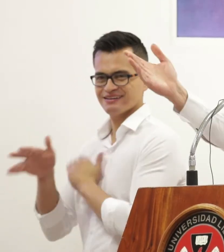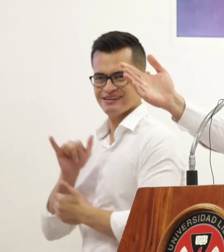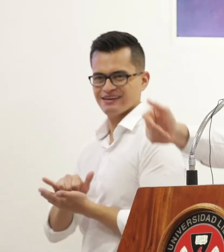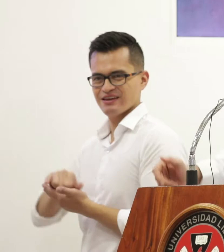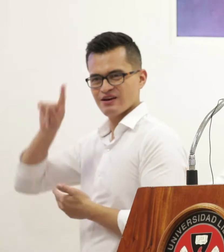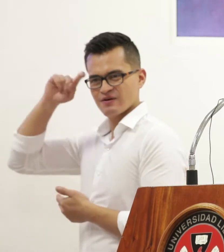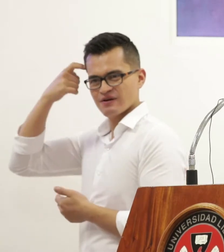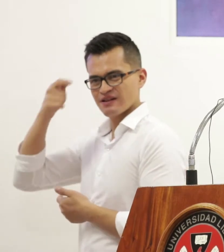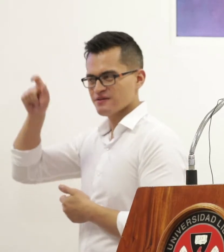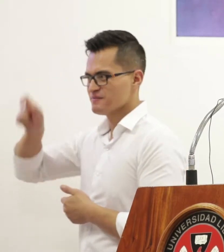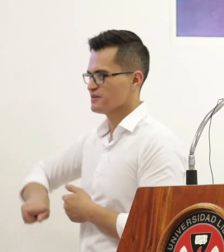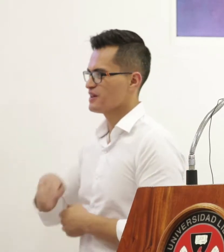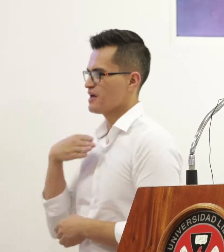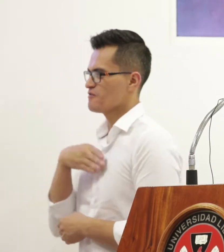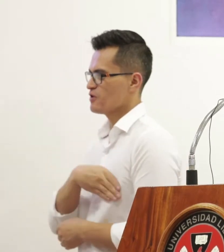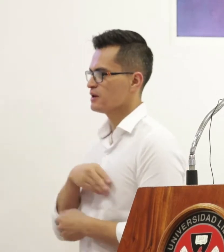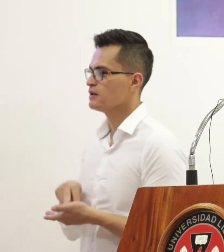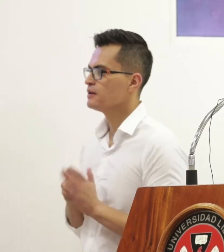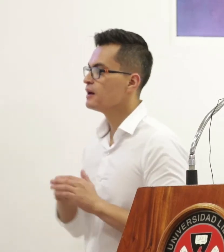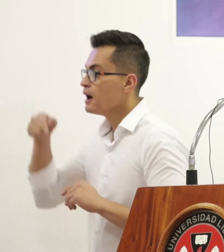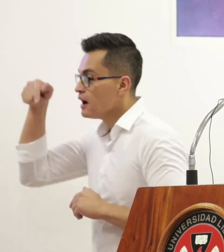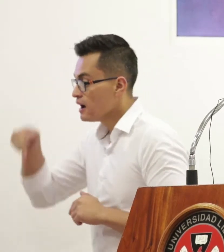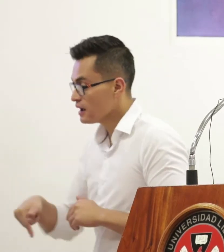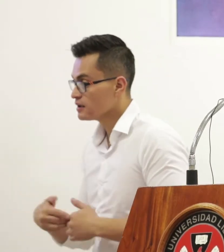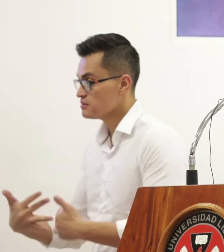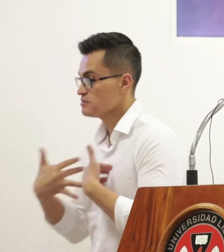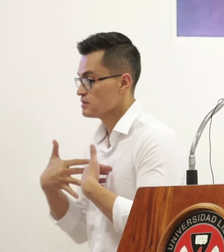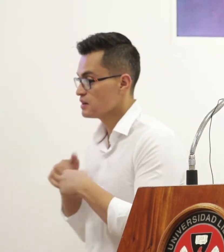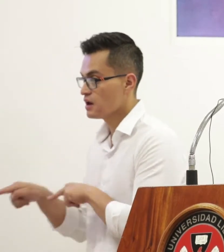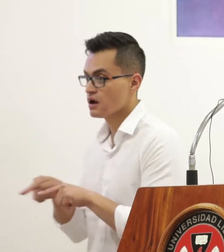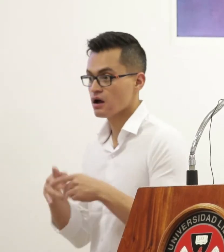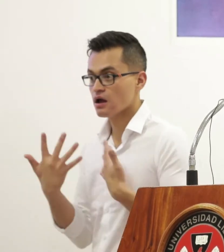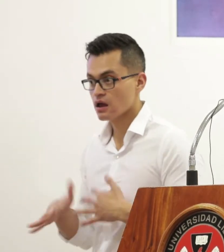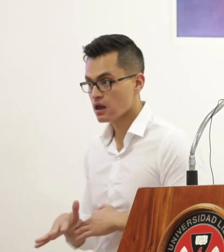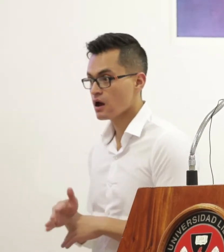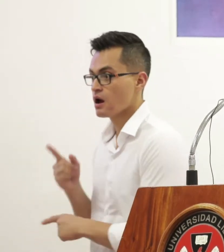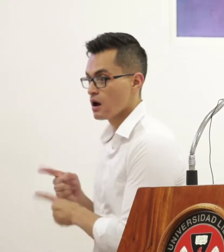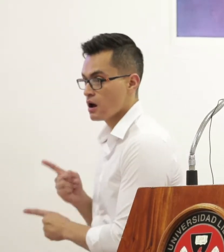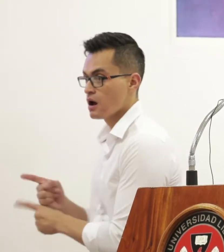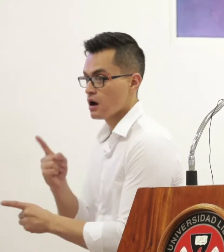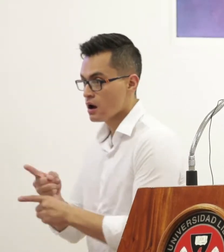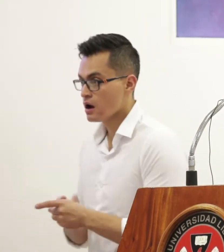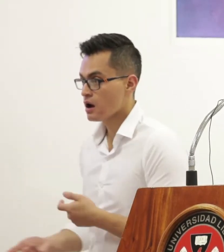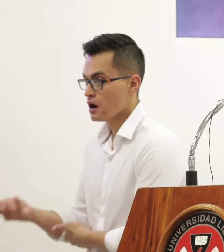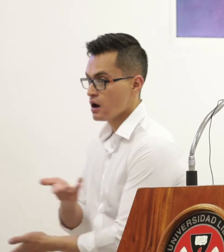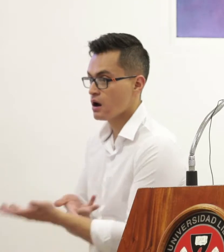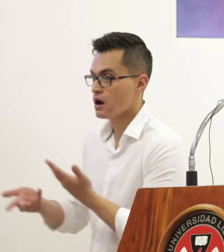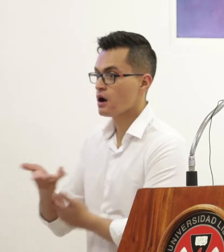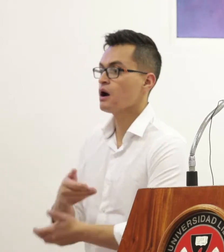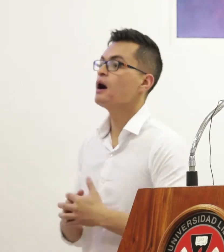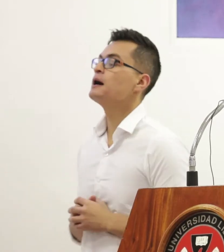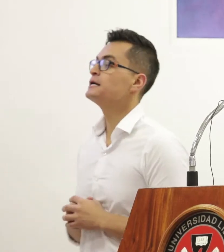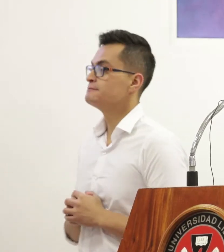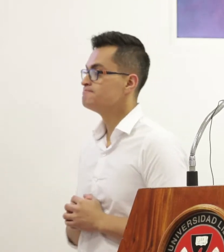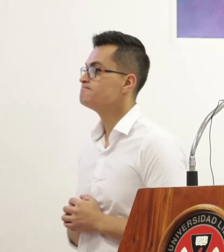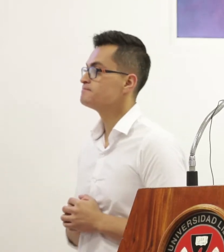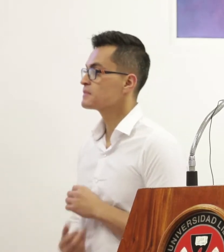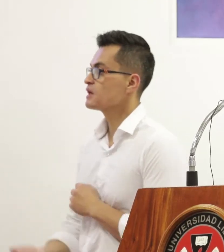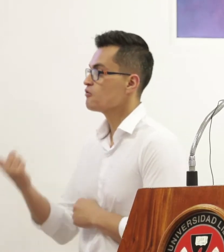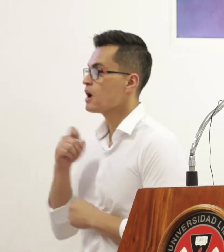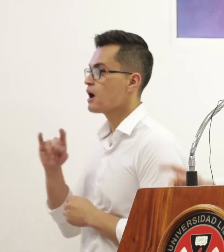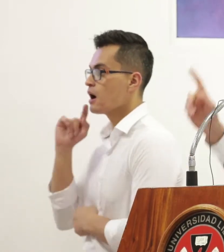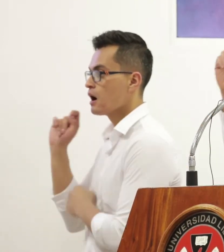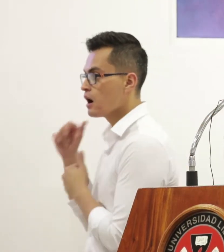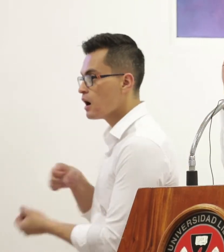se le ha cumplido a las víctimas. Nosotros hemos revelado un estudio en donde se demuestra que no se ha indemnizado ni se ha